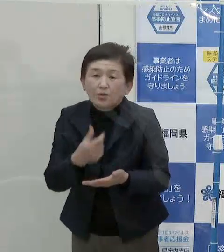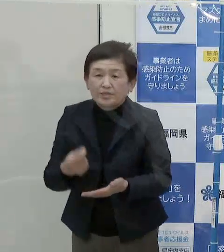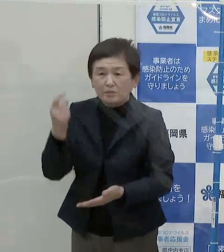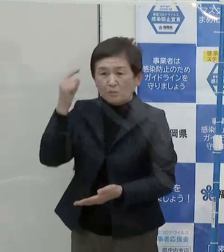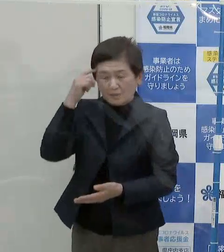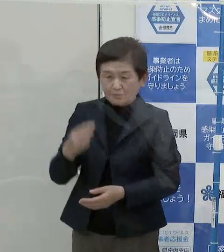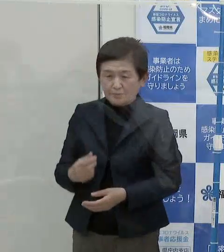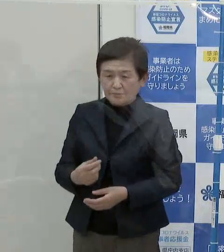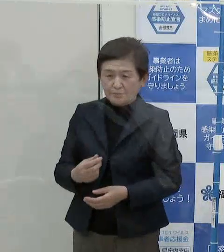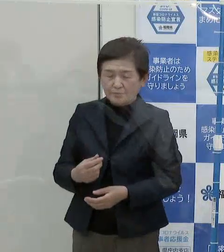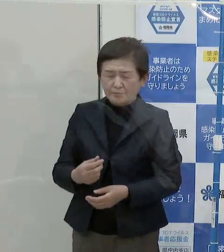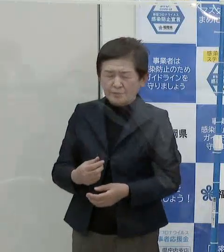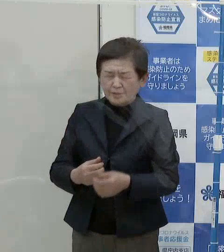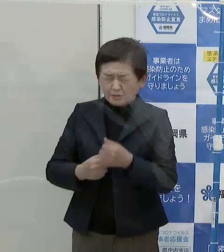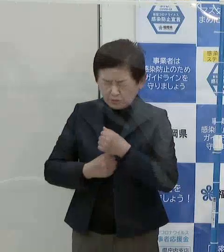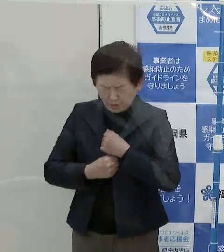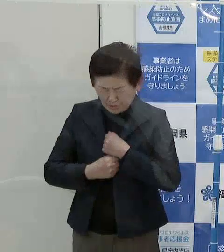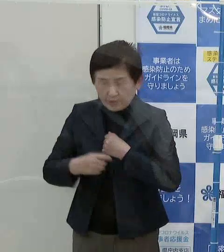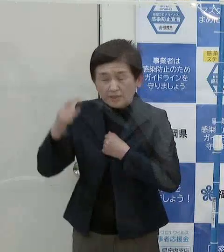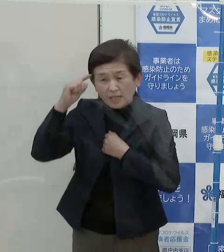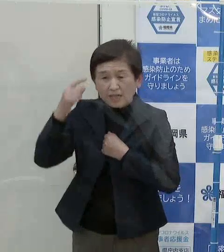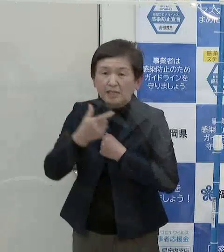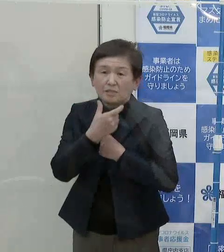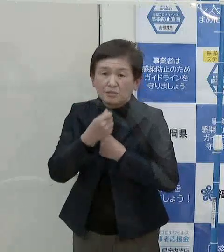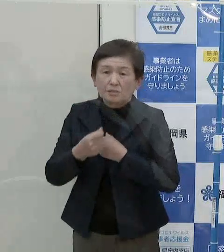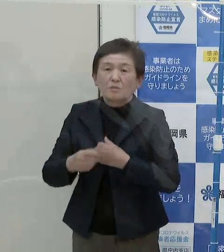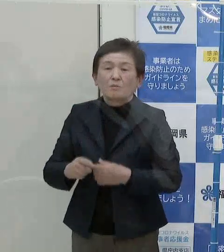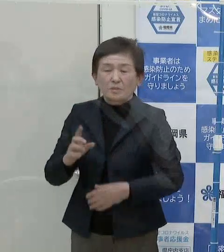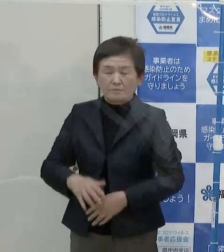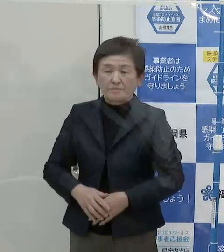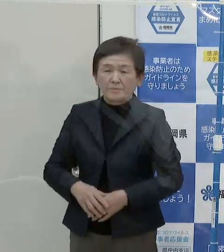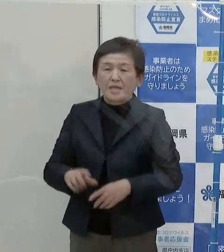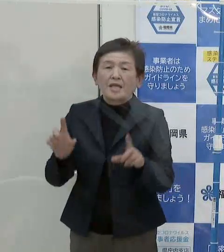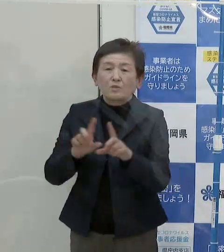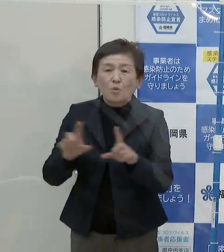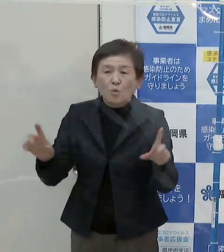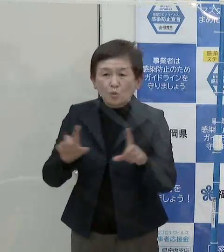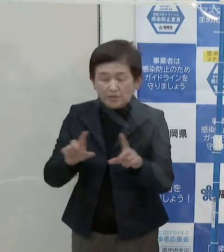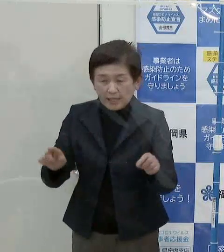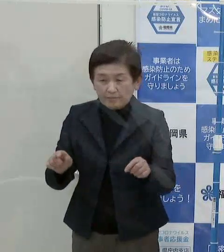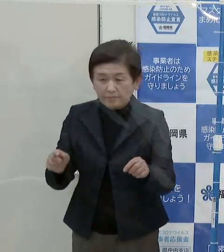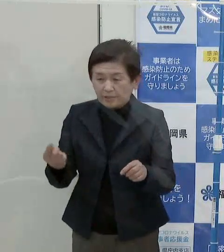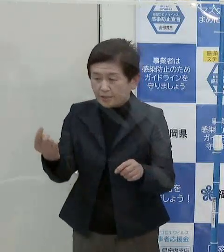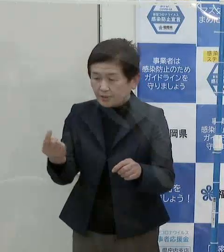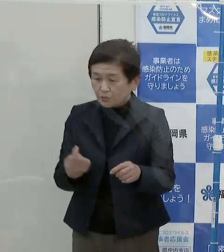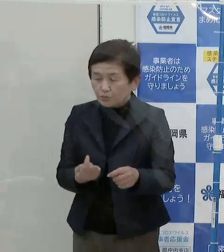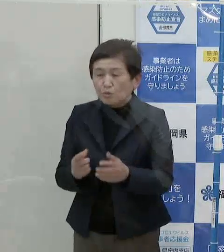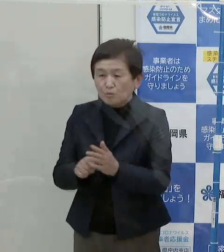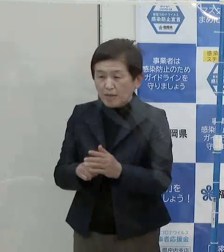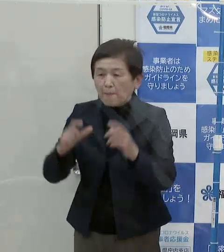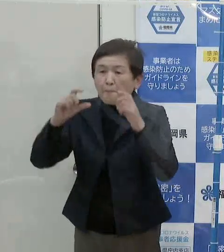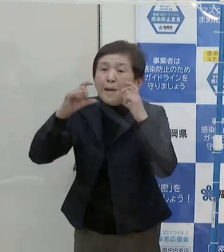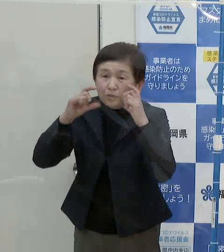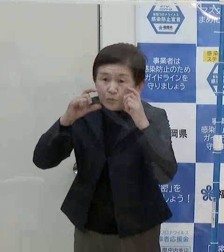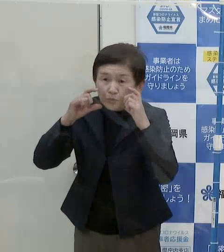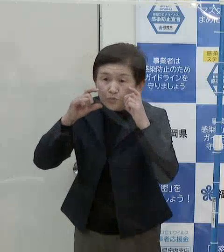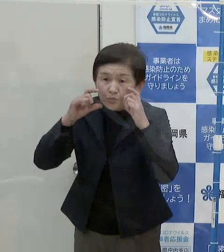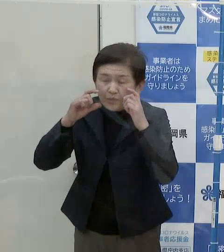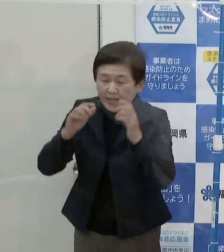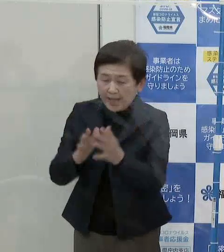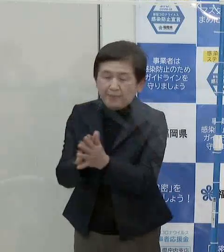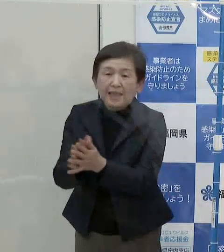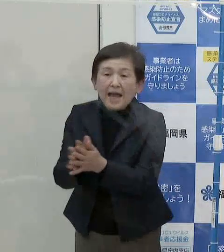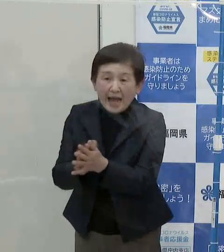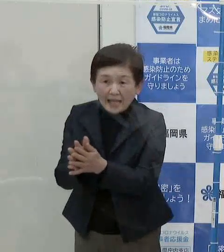い、慎重に考えていただきたいという思いでございます。で、当然移動される場合にはマスク、手洗